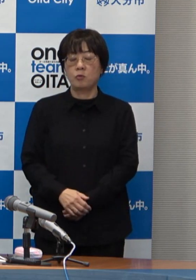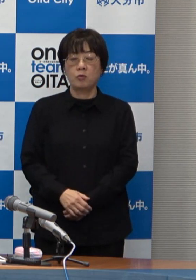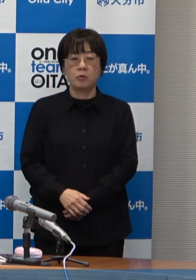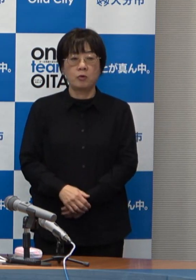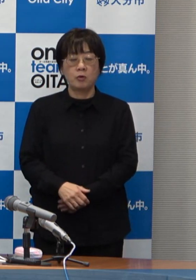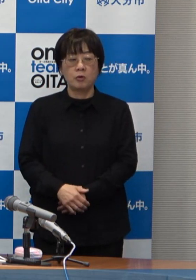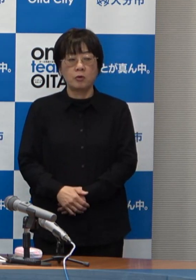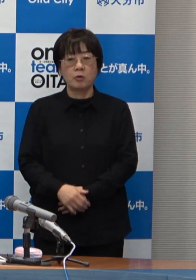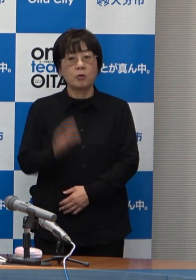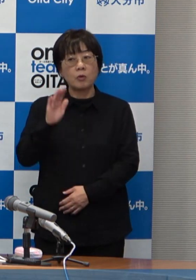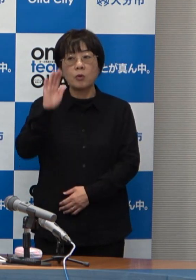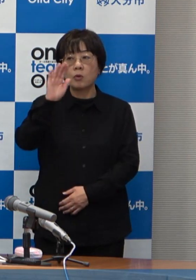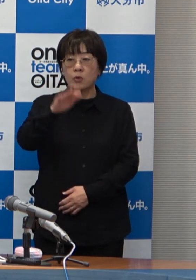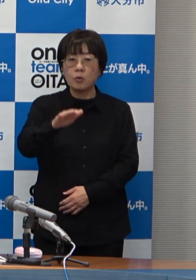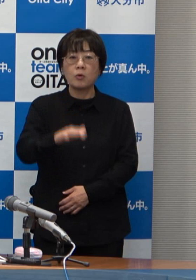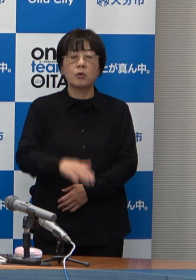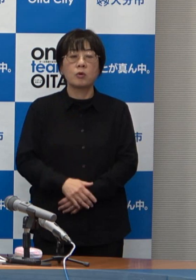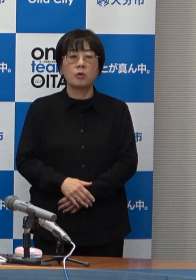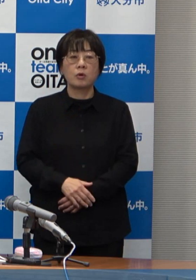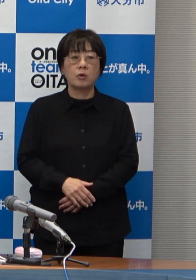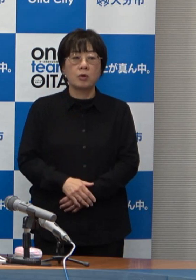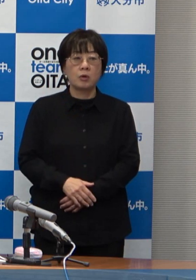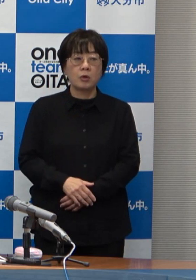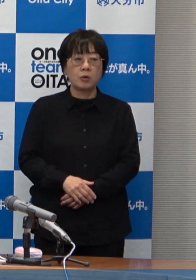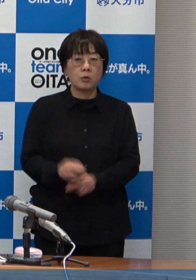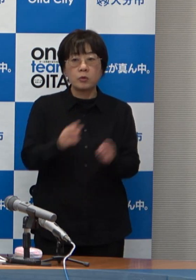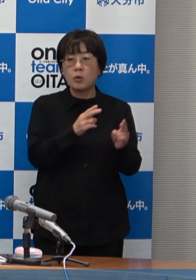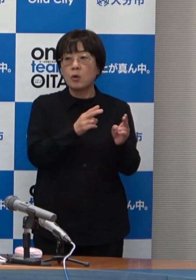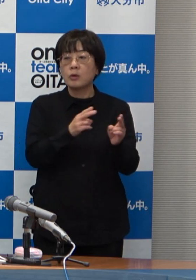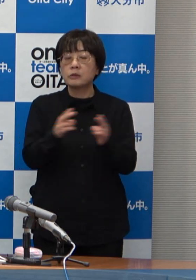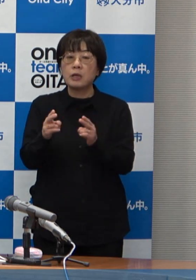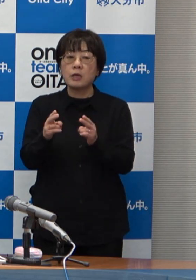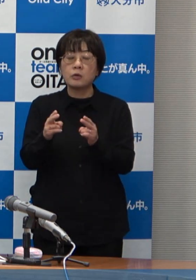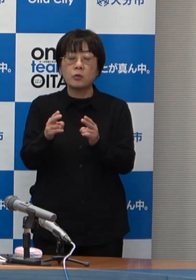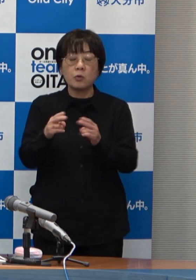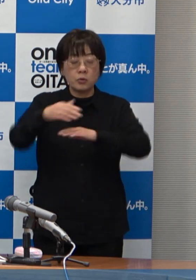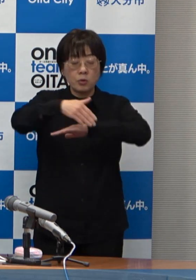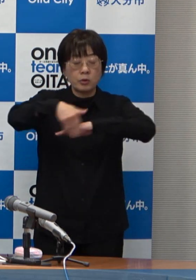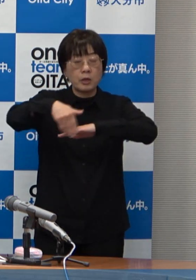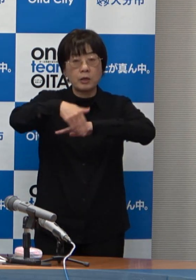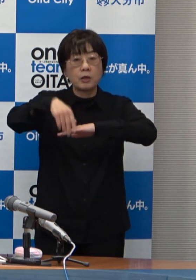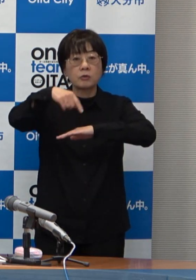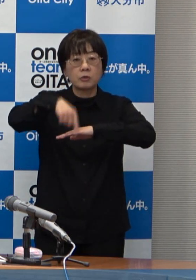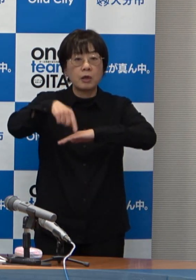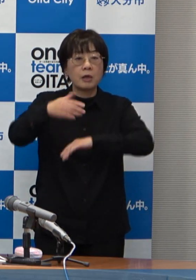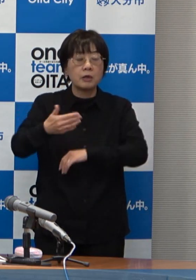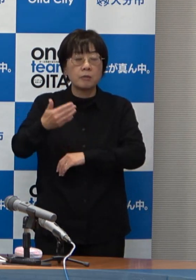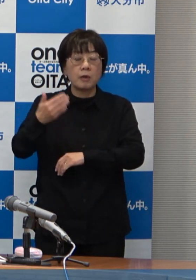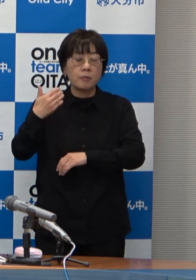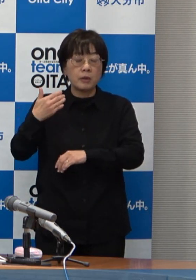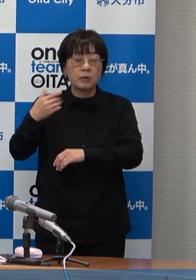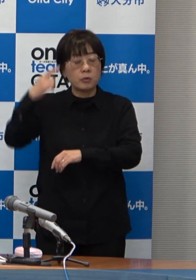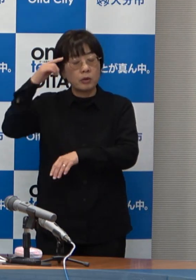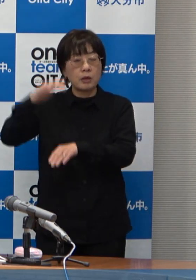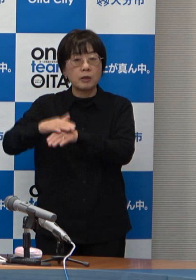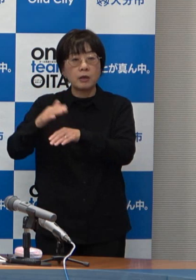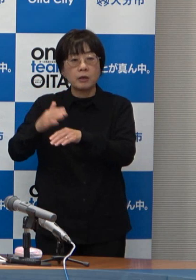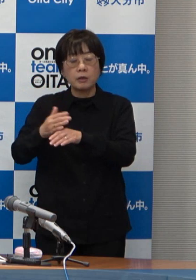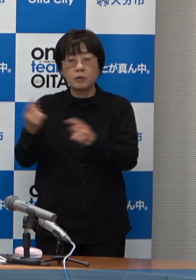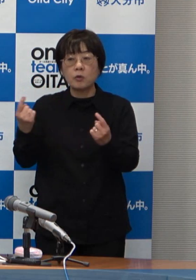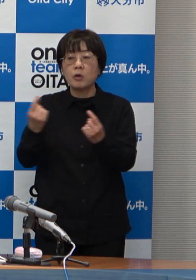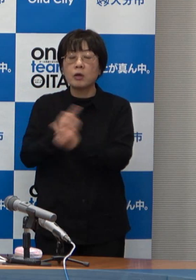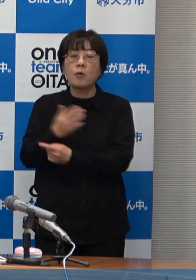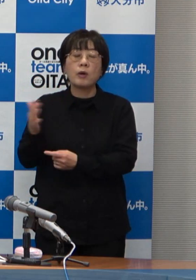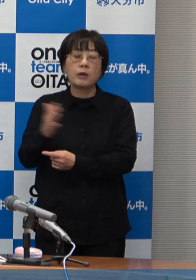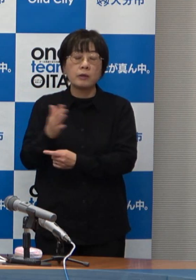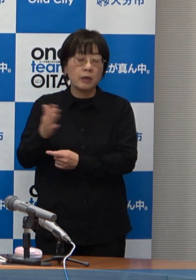今後あの大きな制度設計が今までの考え方と変わらない限りはできるだけ早く